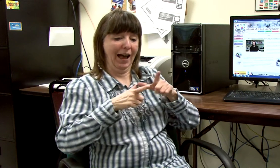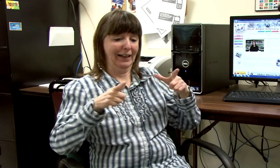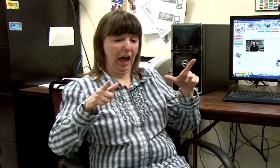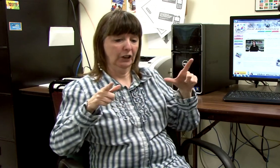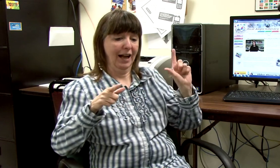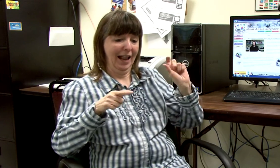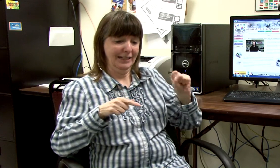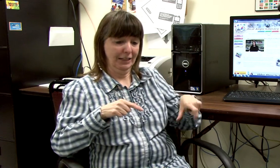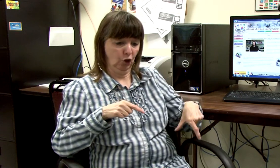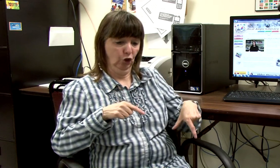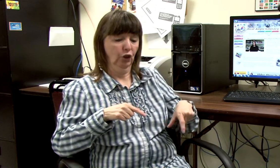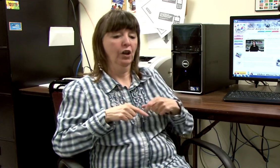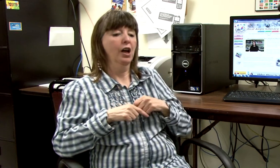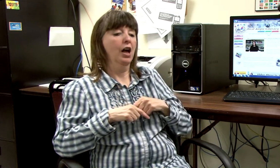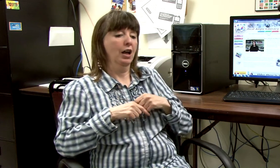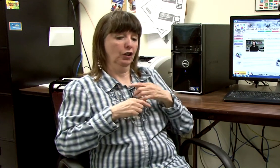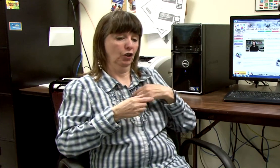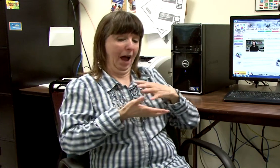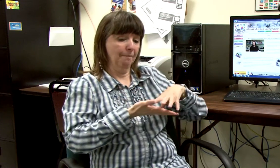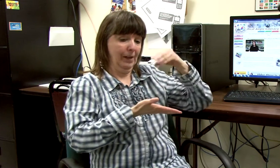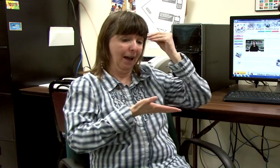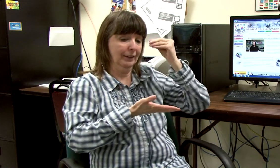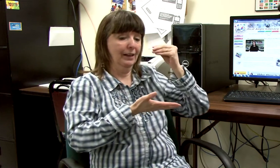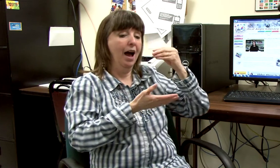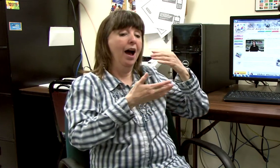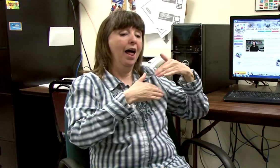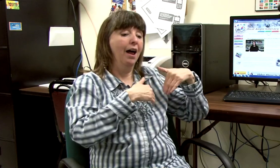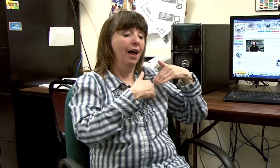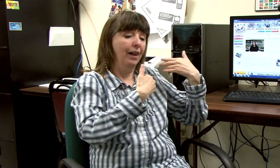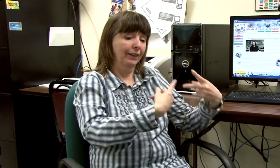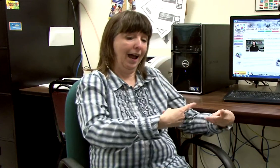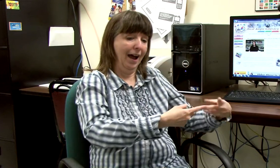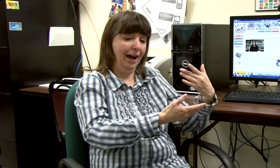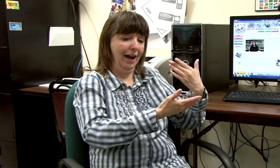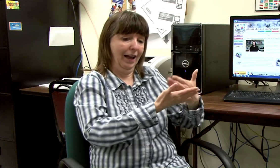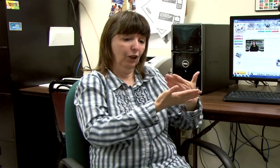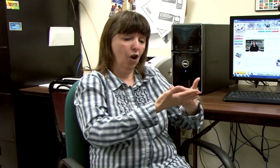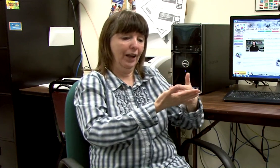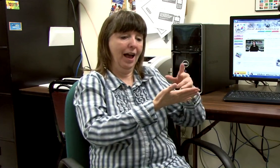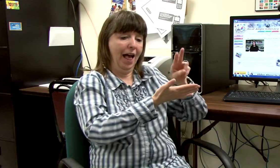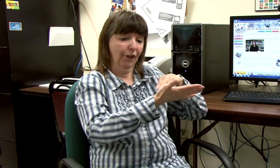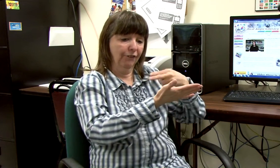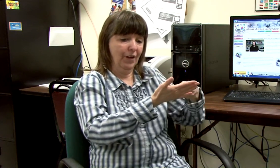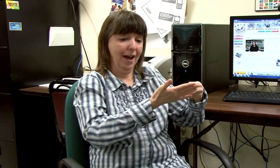ce centre d'alphabétisation pour apprendre l'American Sign Language, ASL.